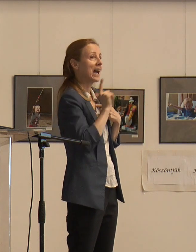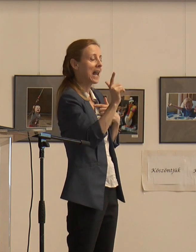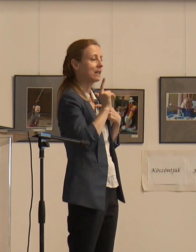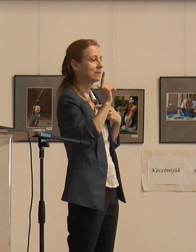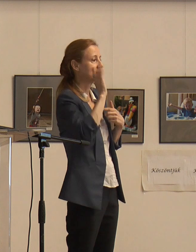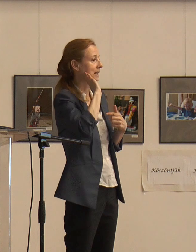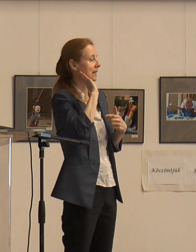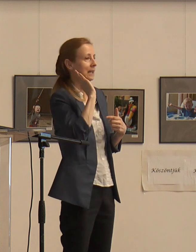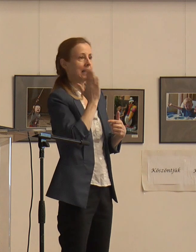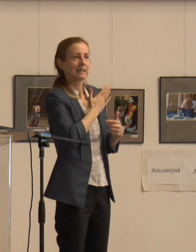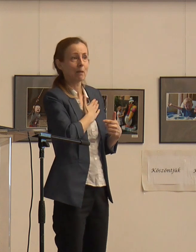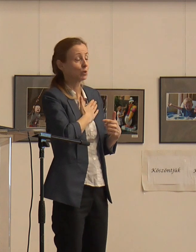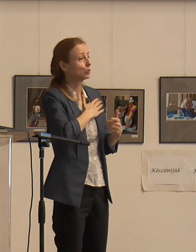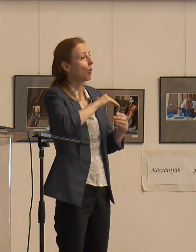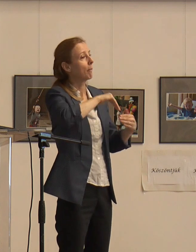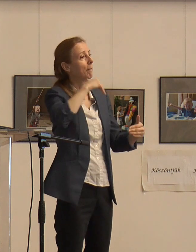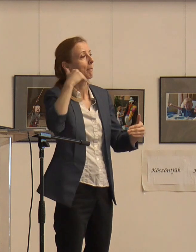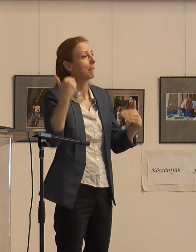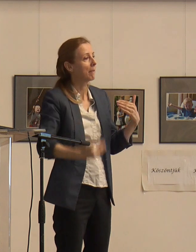tudom, mert én